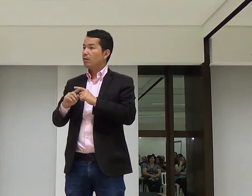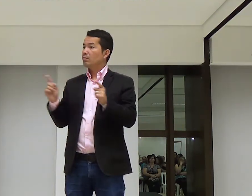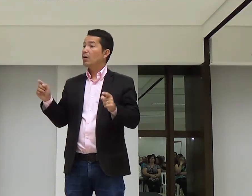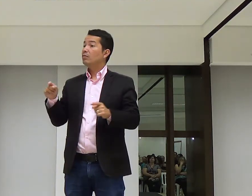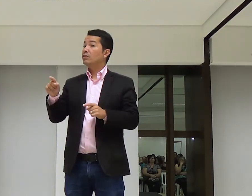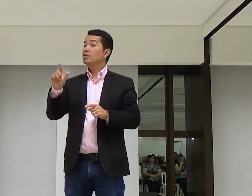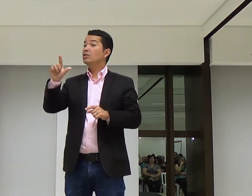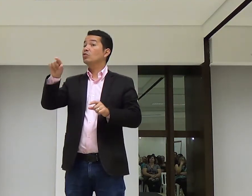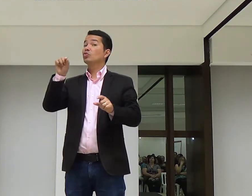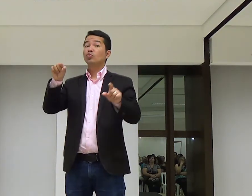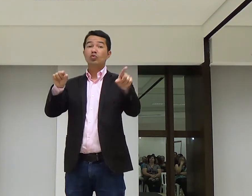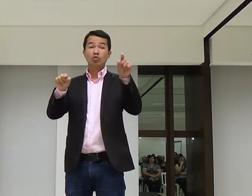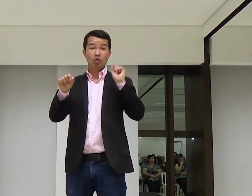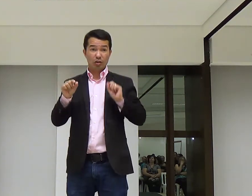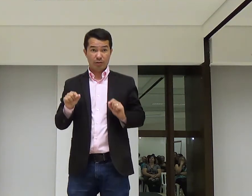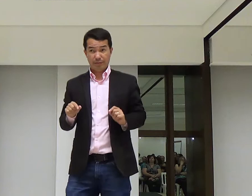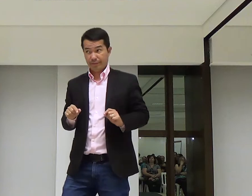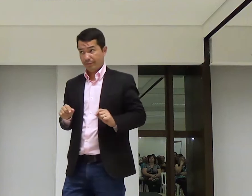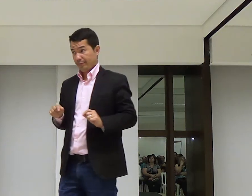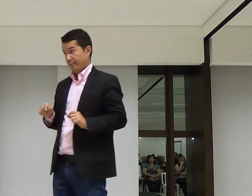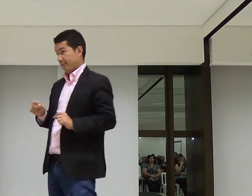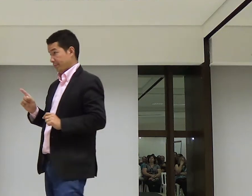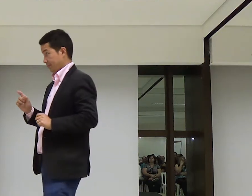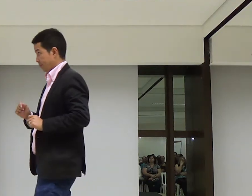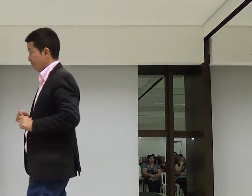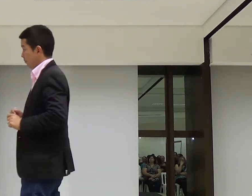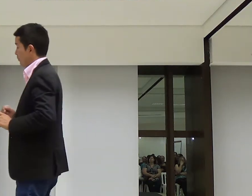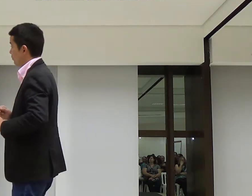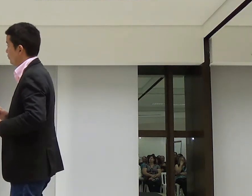de você tem Jesus. Mas o que você escolhe?